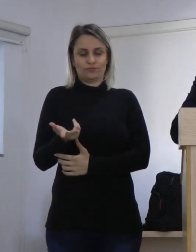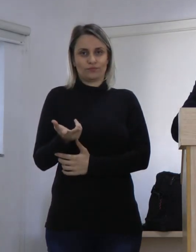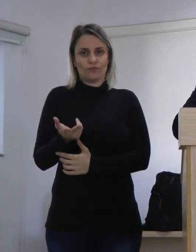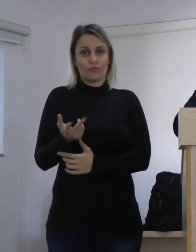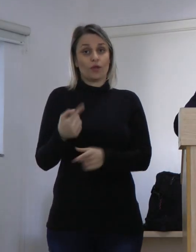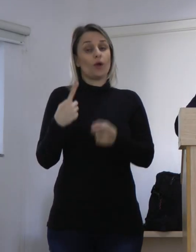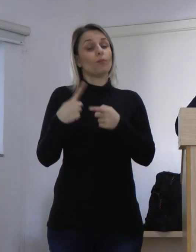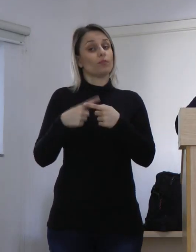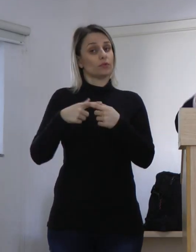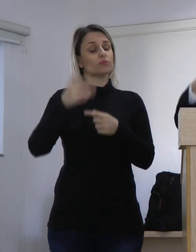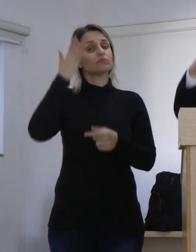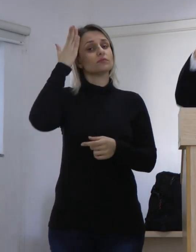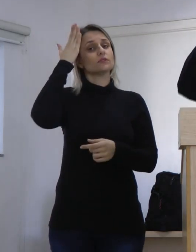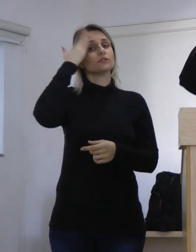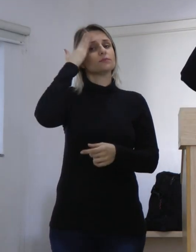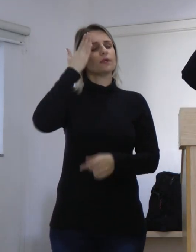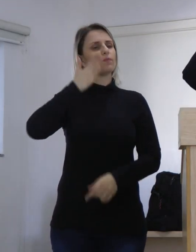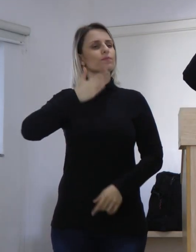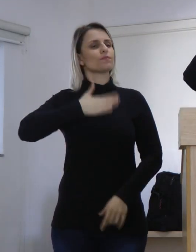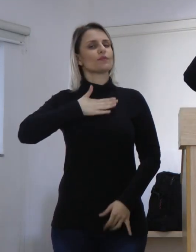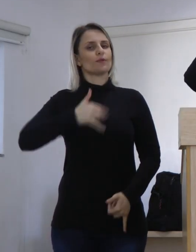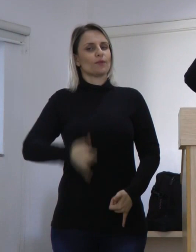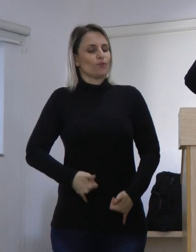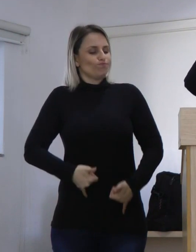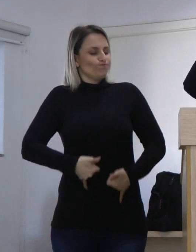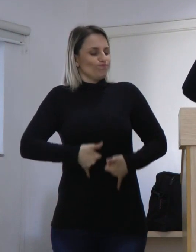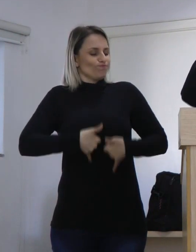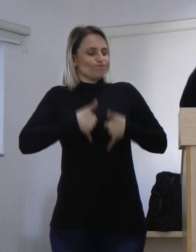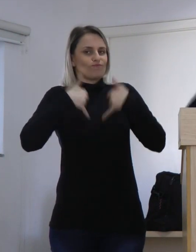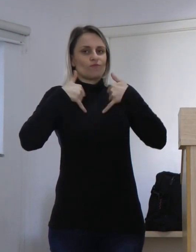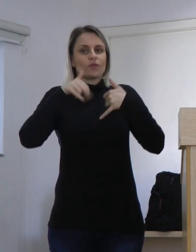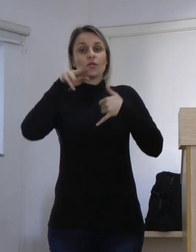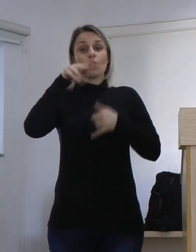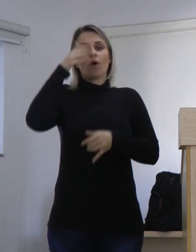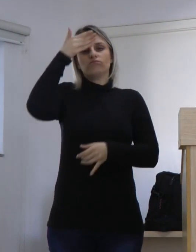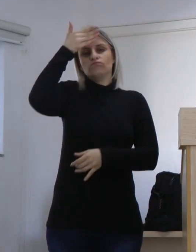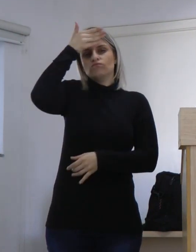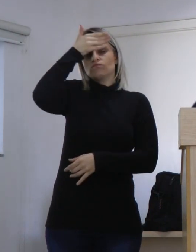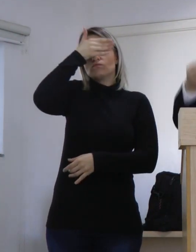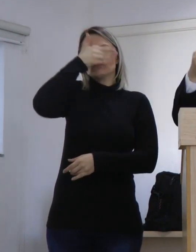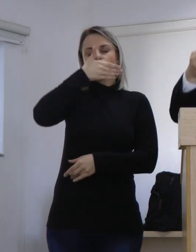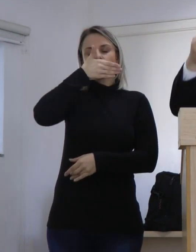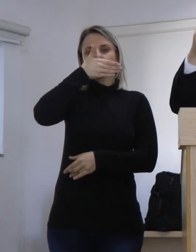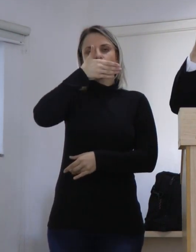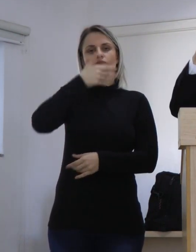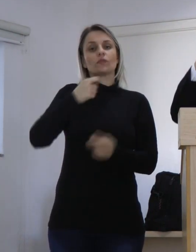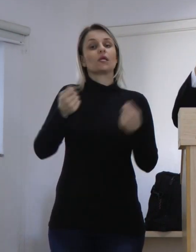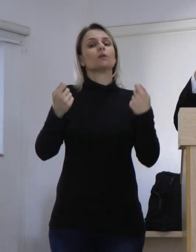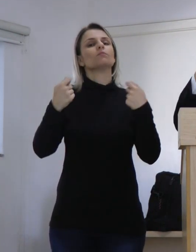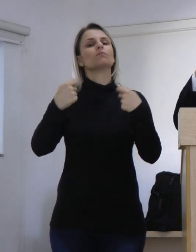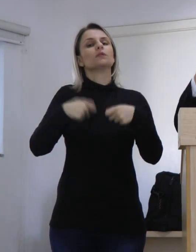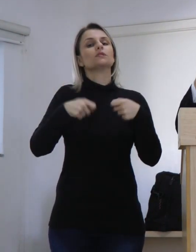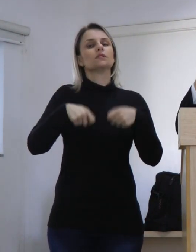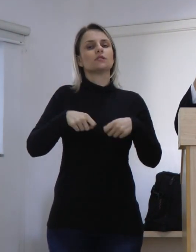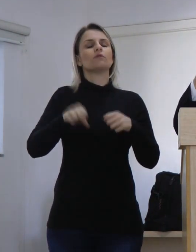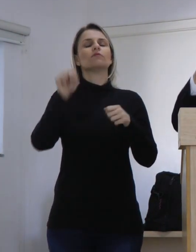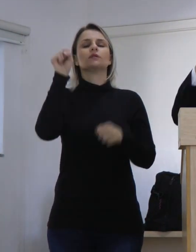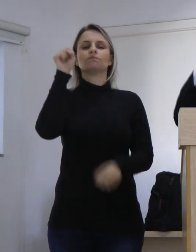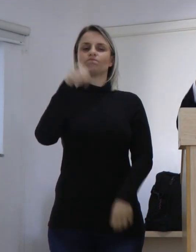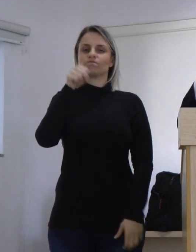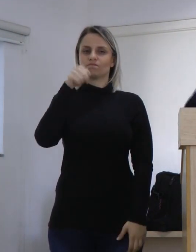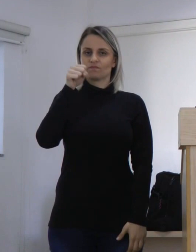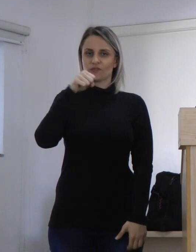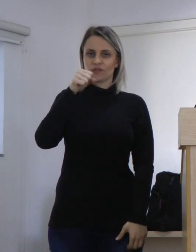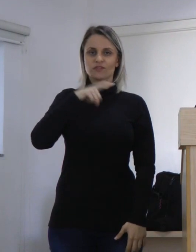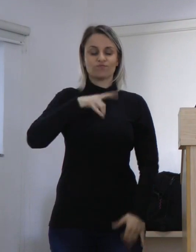porque sabia que meu orgulho é uma cegueira imensa, e que precisava de um remédio amargo, sim,